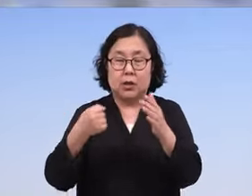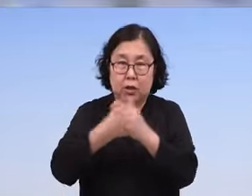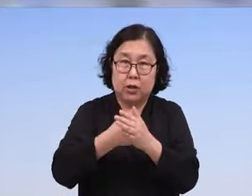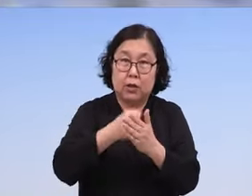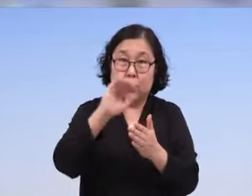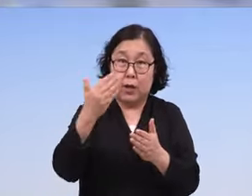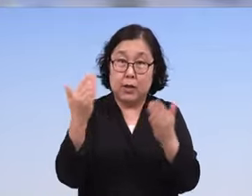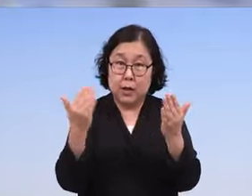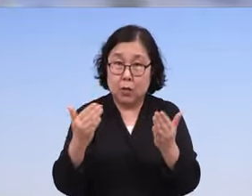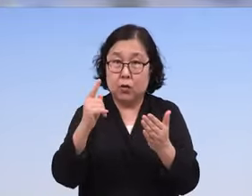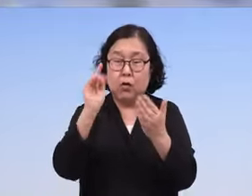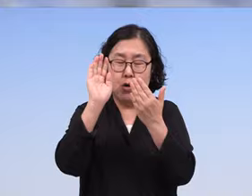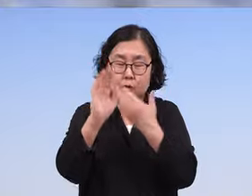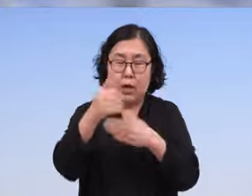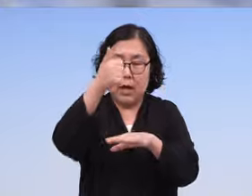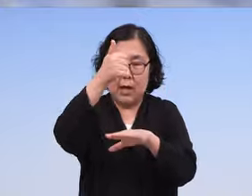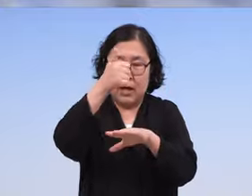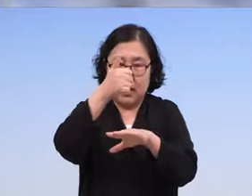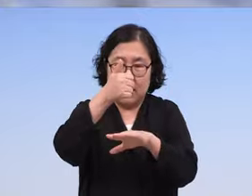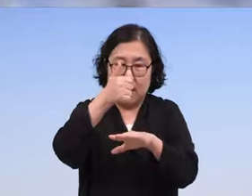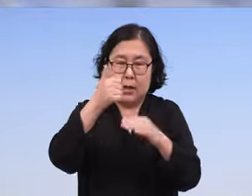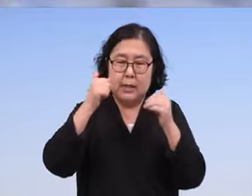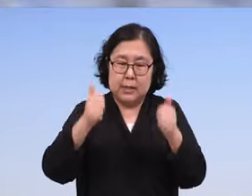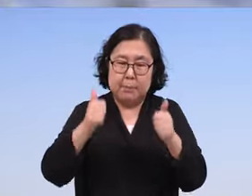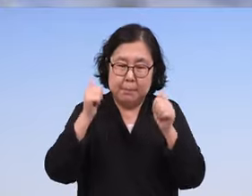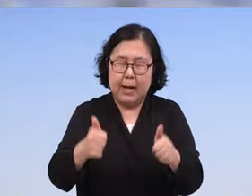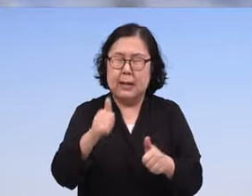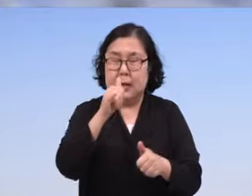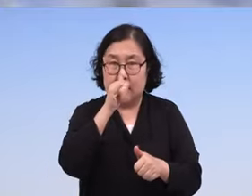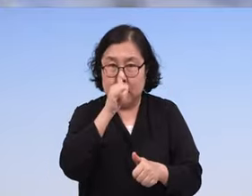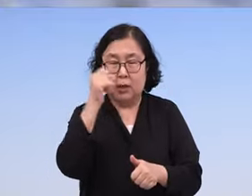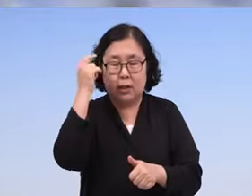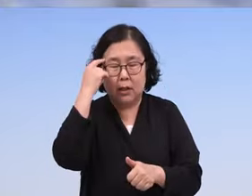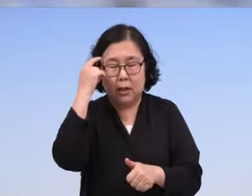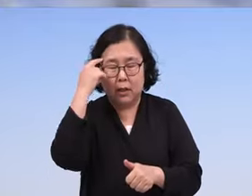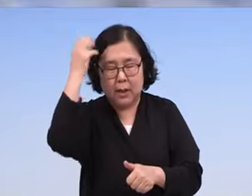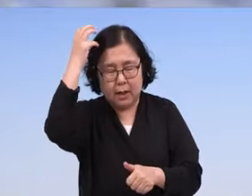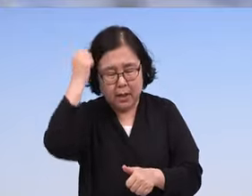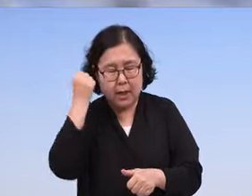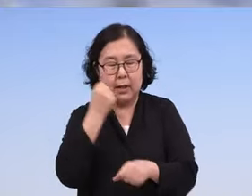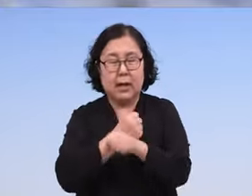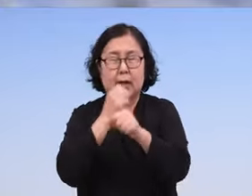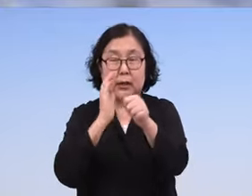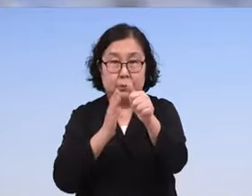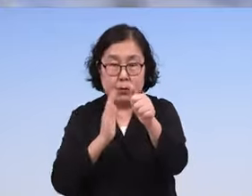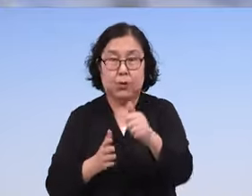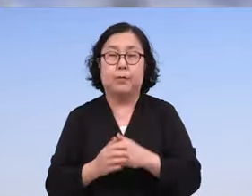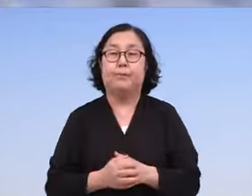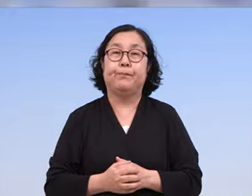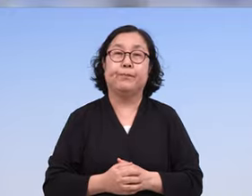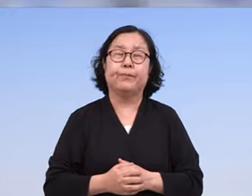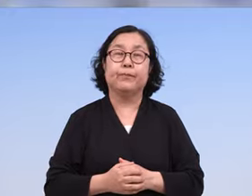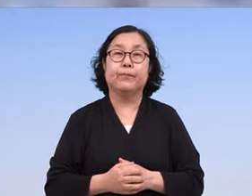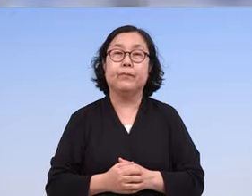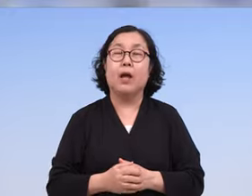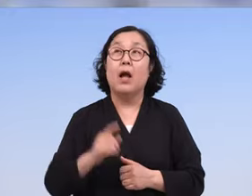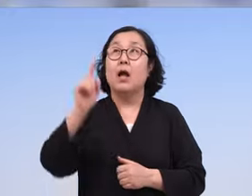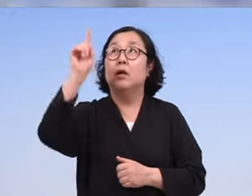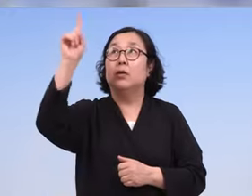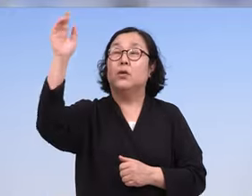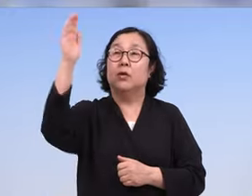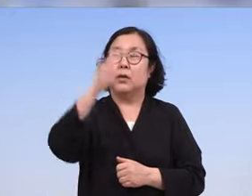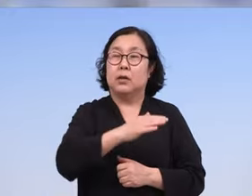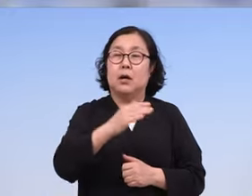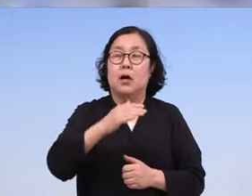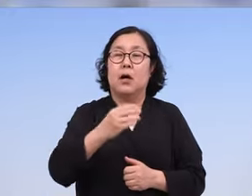있으리니. 그런데 여러분 여기서 한 가지 꼭 짚고 넘어가야 될 게 있는데요, 이처럼 저리로서 산